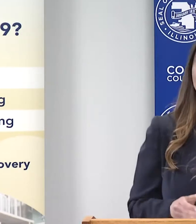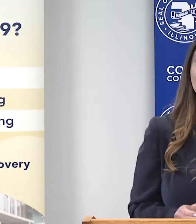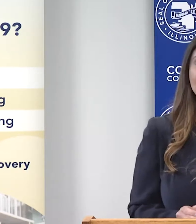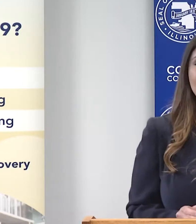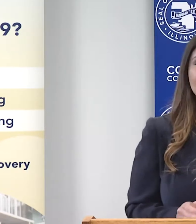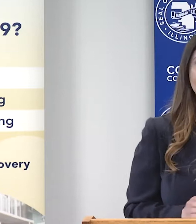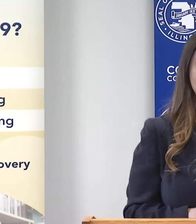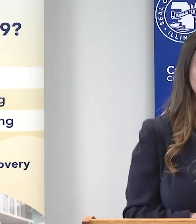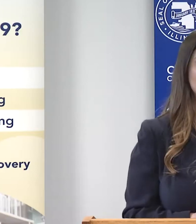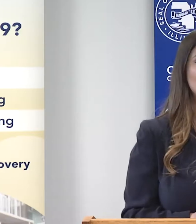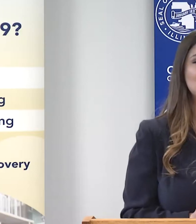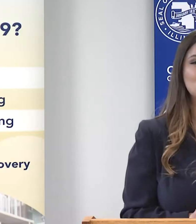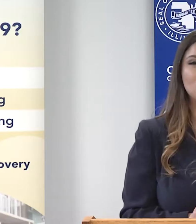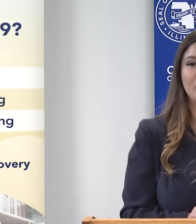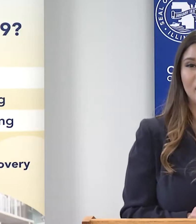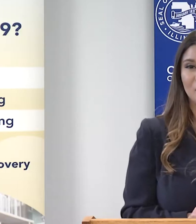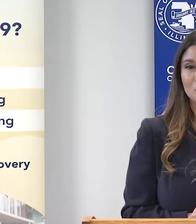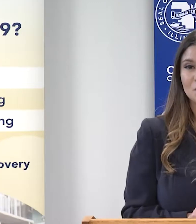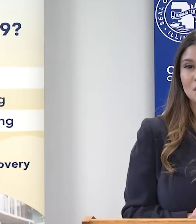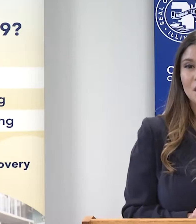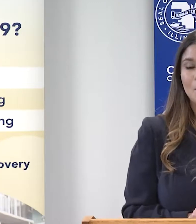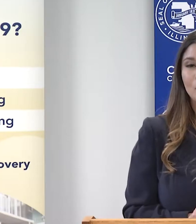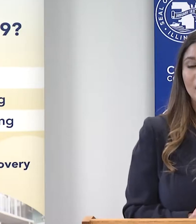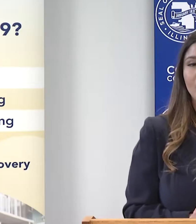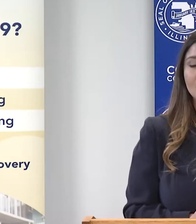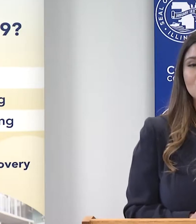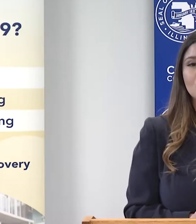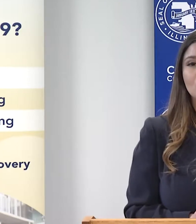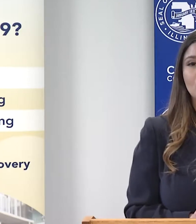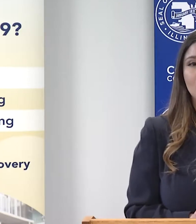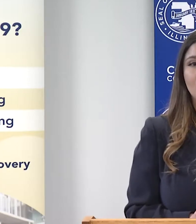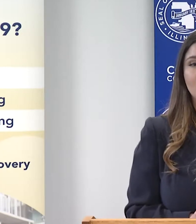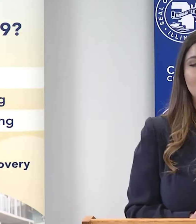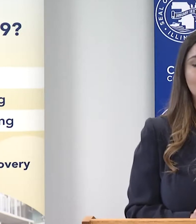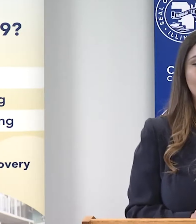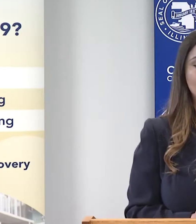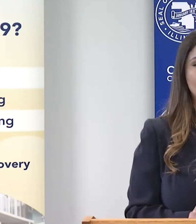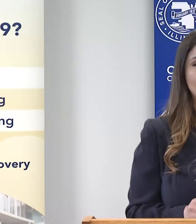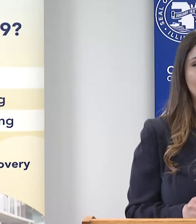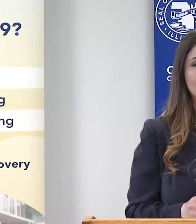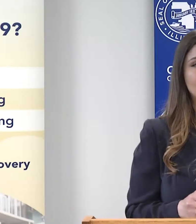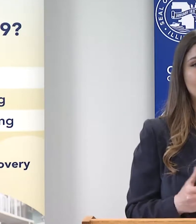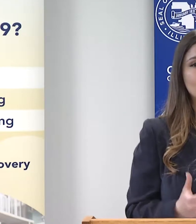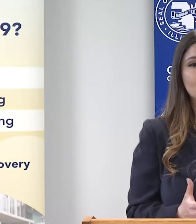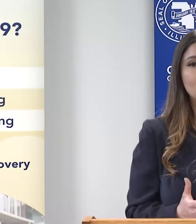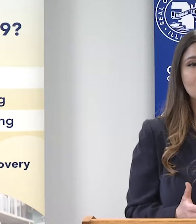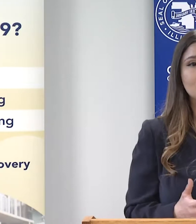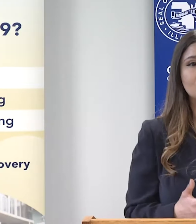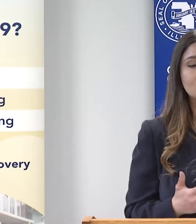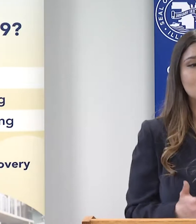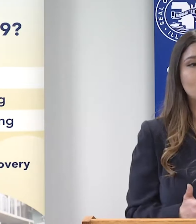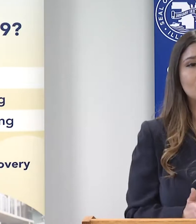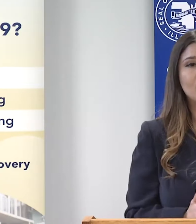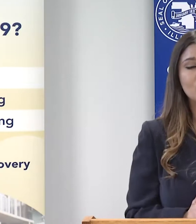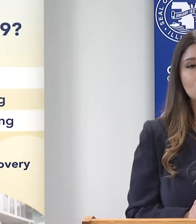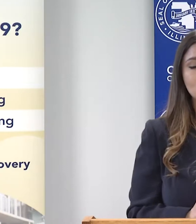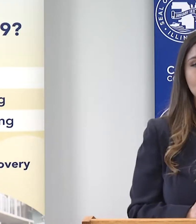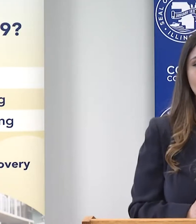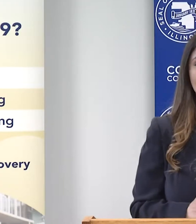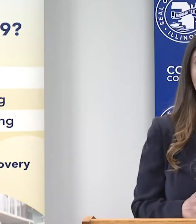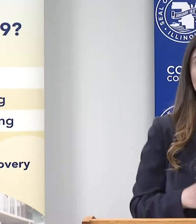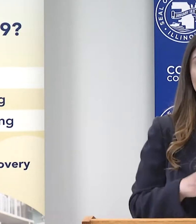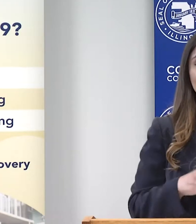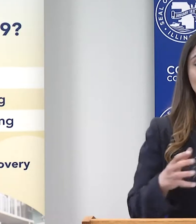la semana de negocios pequeños. Porque esto fue fundido hace más de 50